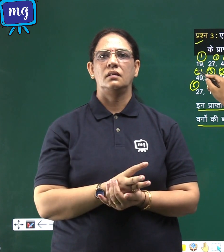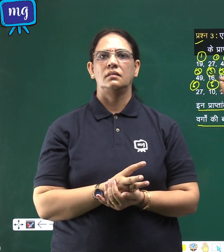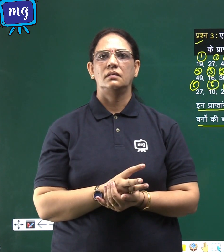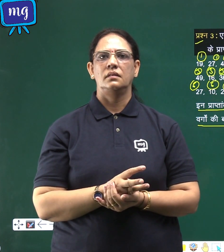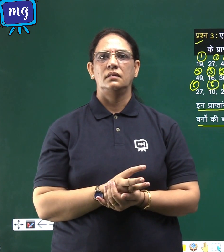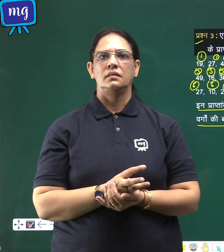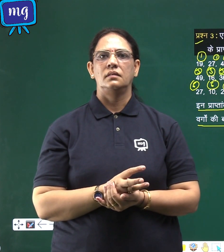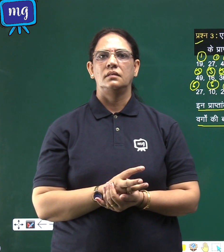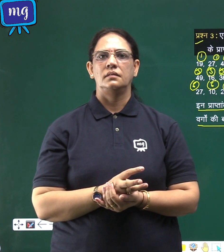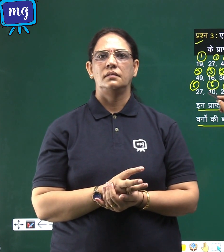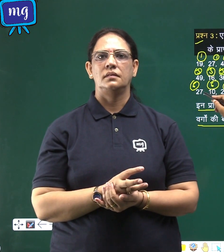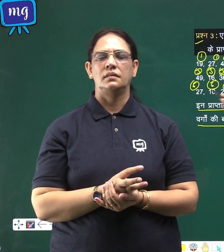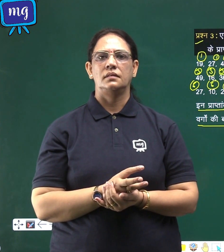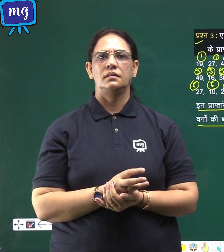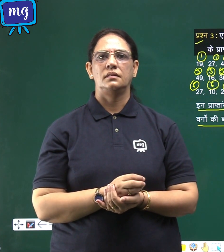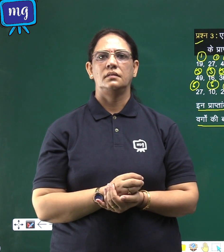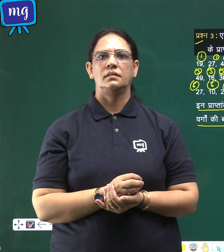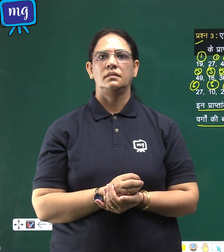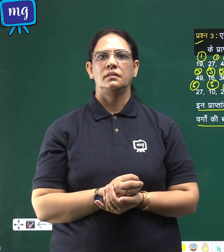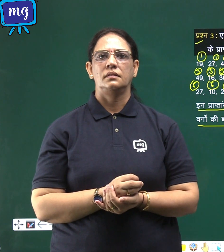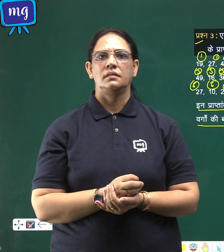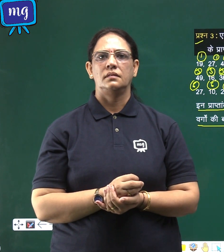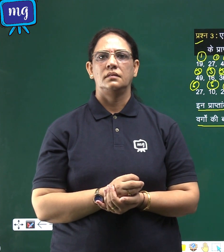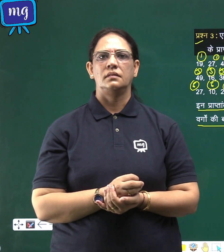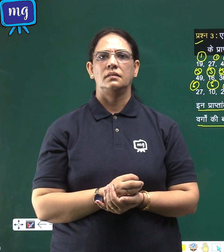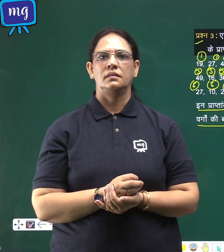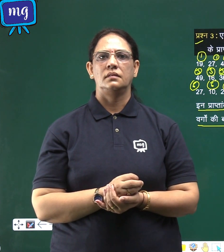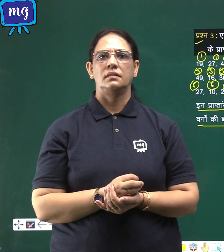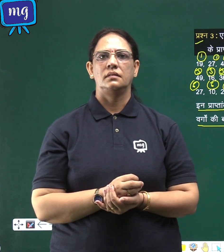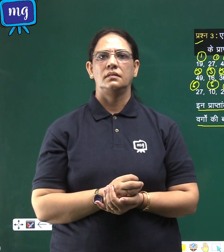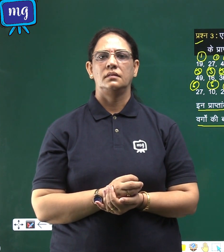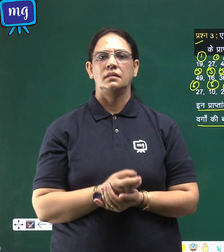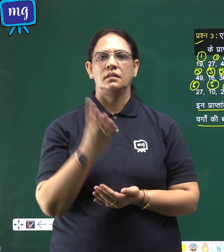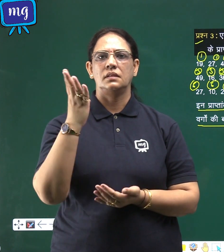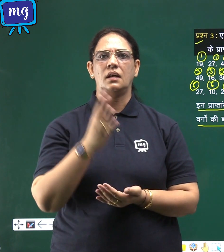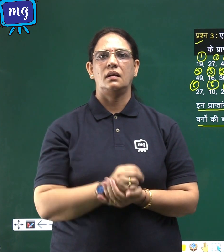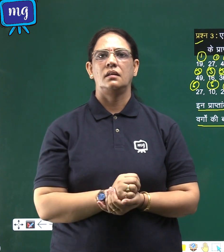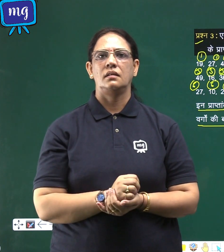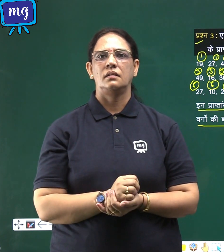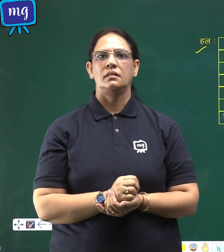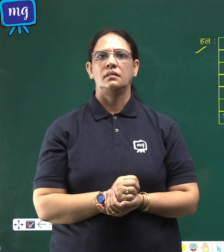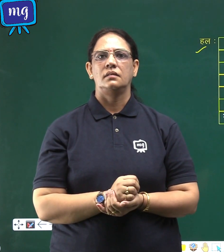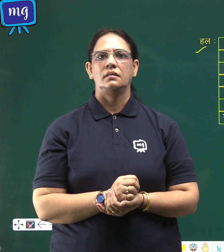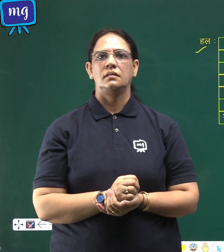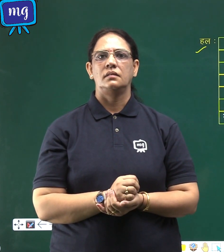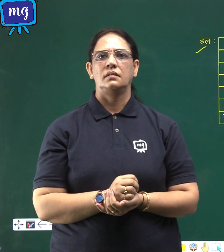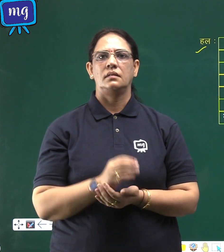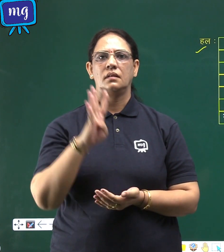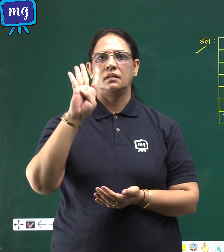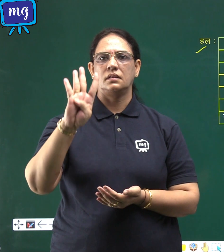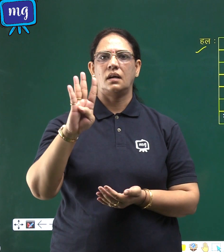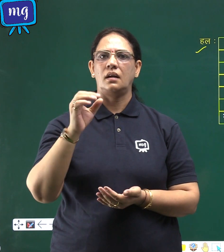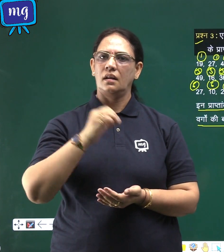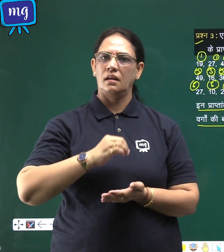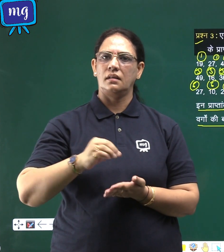चार चार लिख